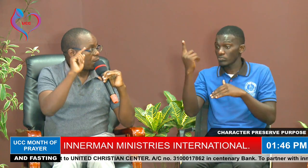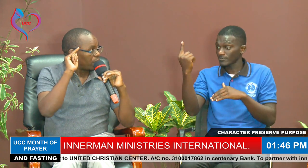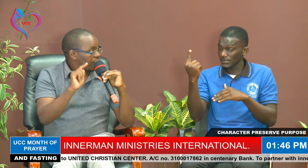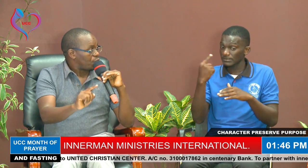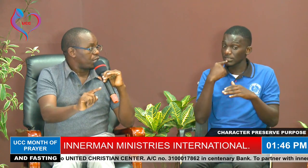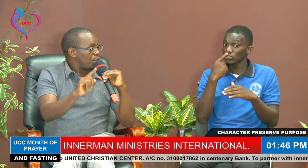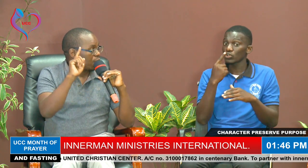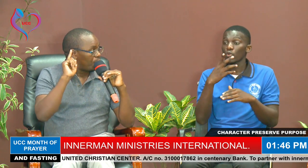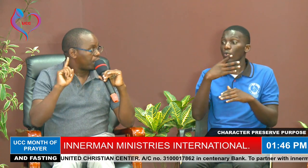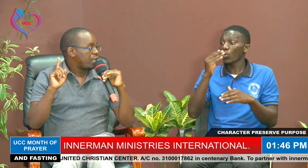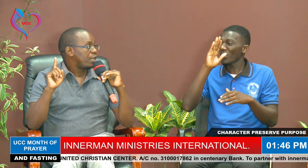namugamba ddayo gye nakugamba ogenda.